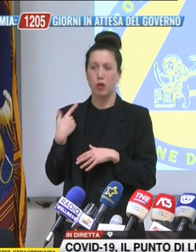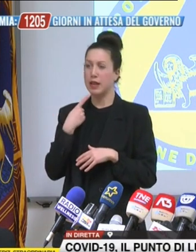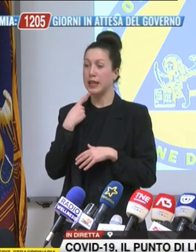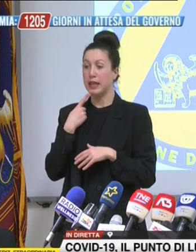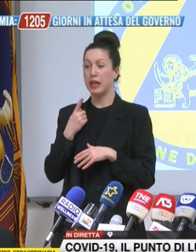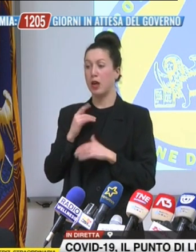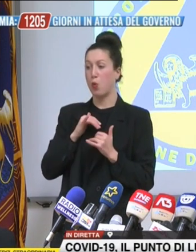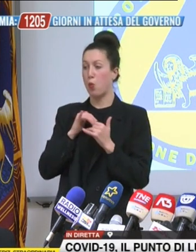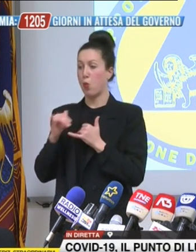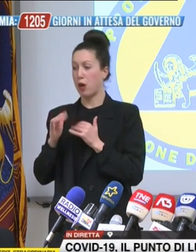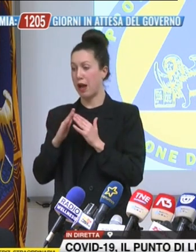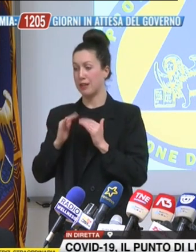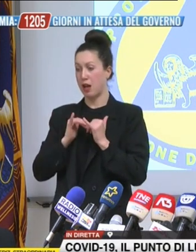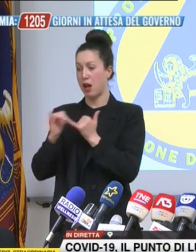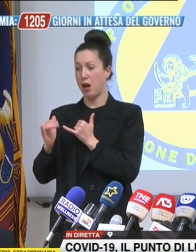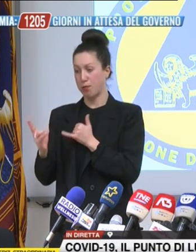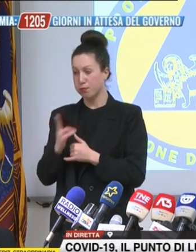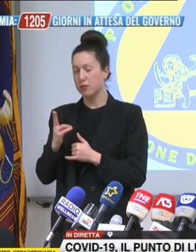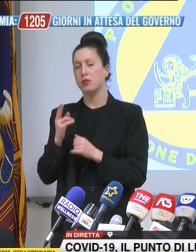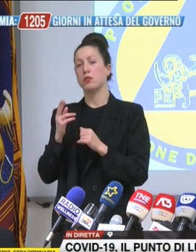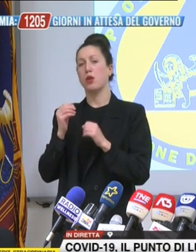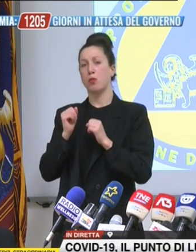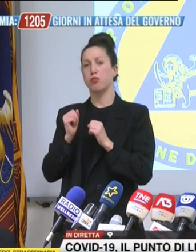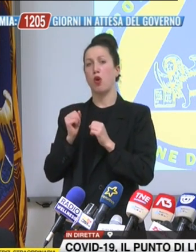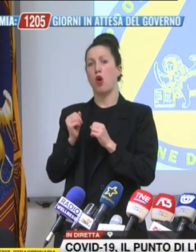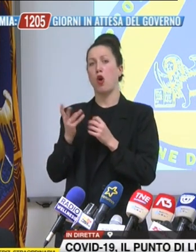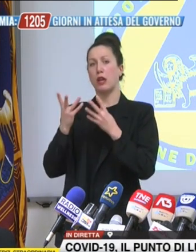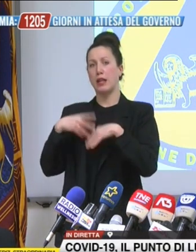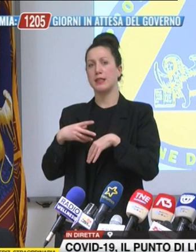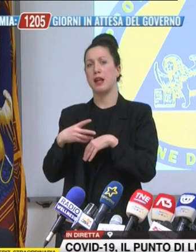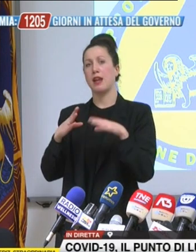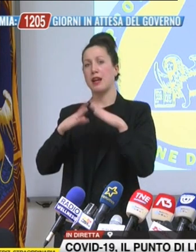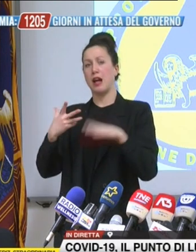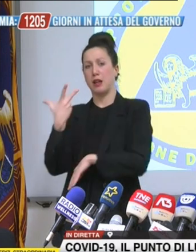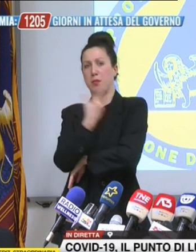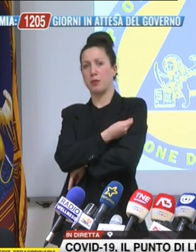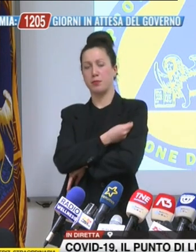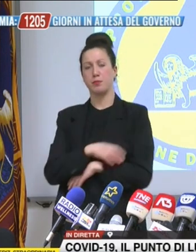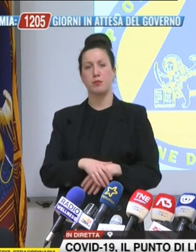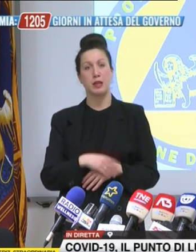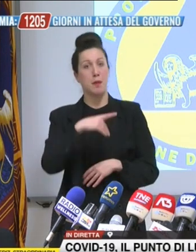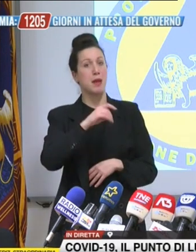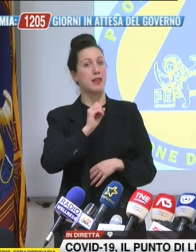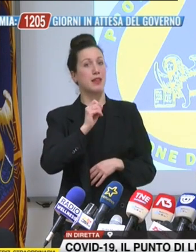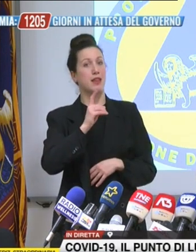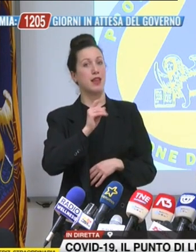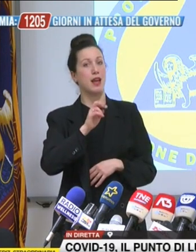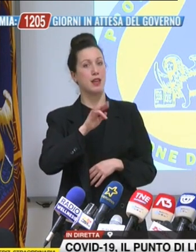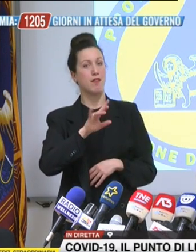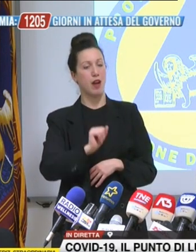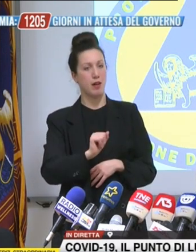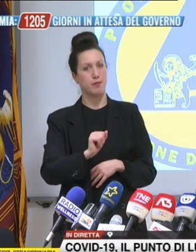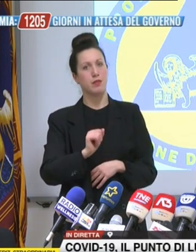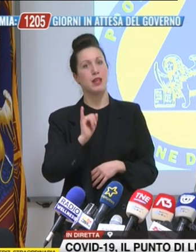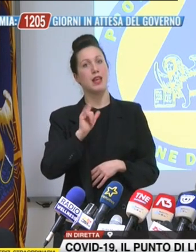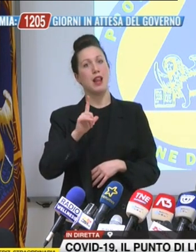domicilio. La ringrazio. Pederiva. Grazie, Angela Pederiva, Il Gazzettino. Buongiorno Assessore. Buongiorno. Le giro